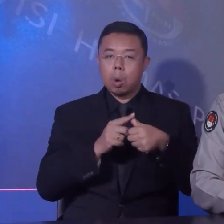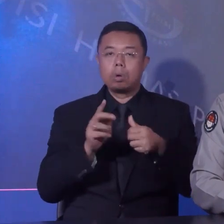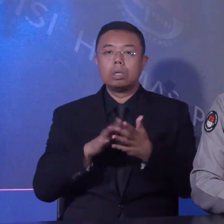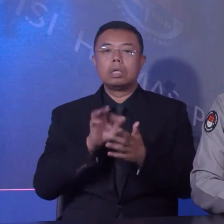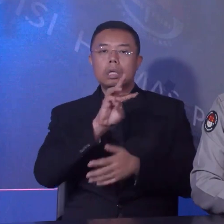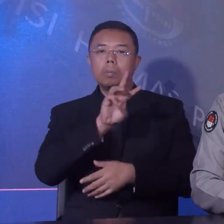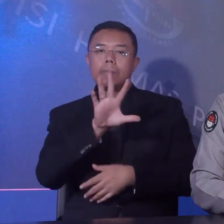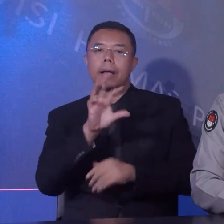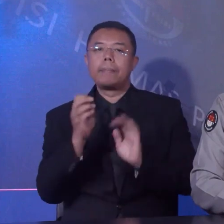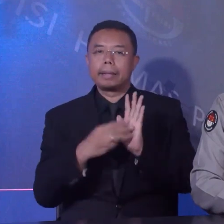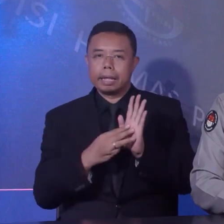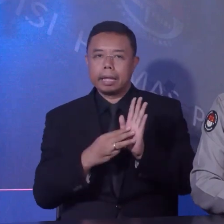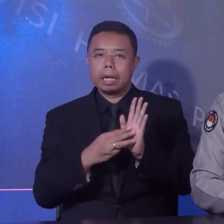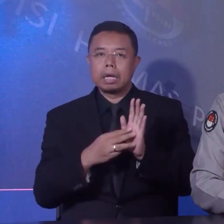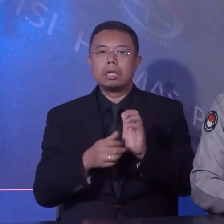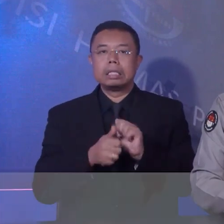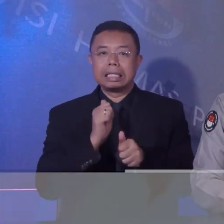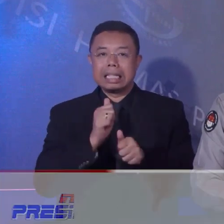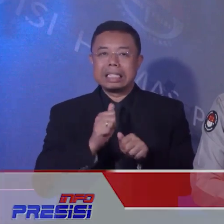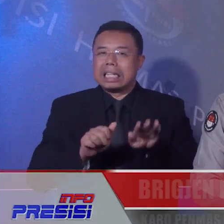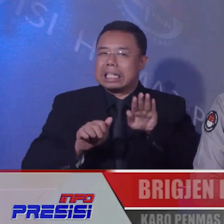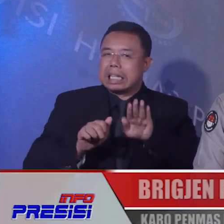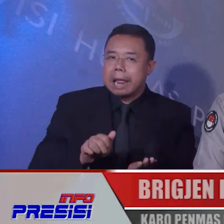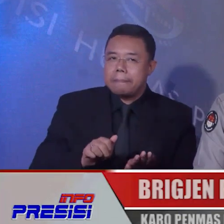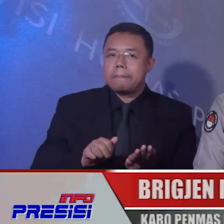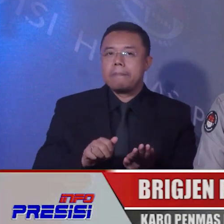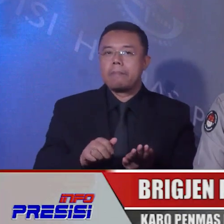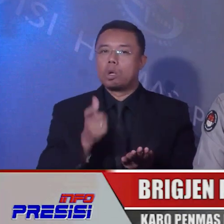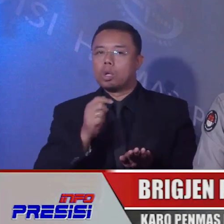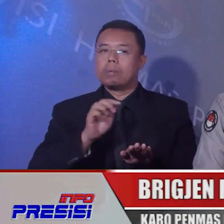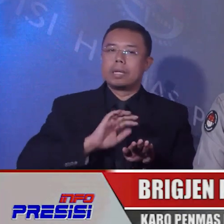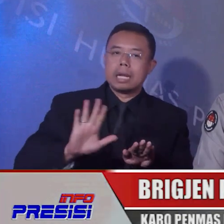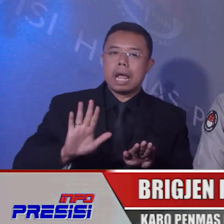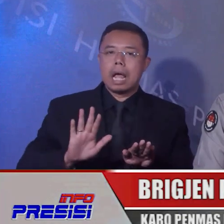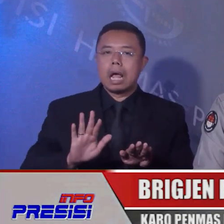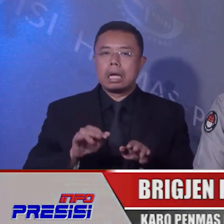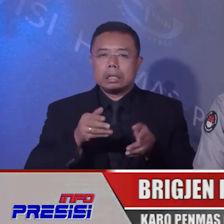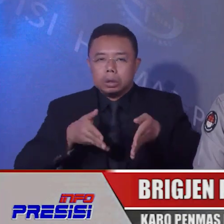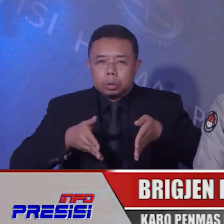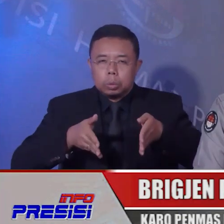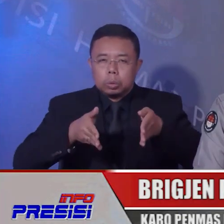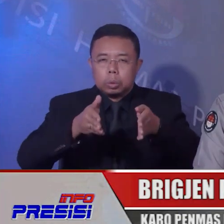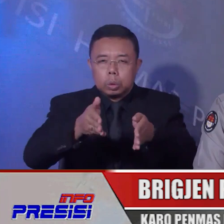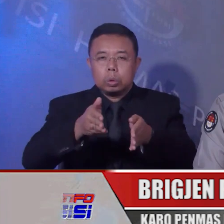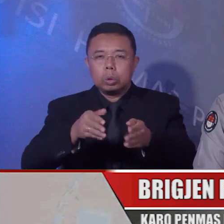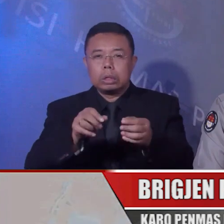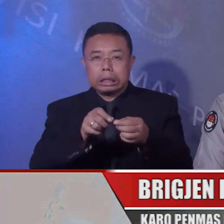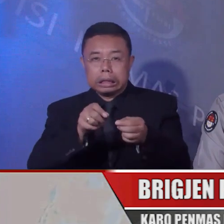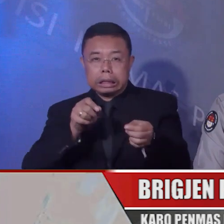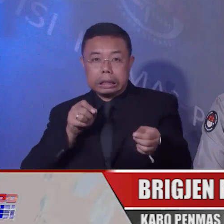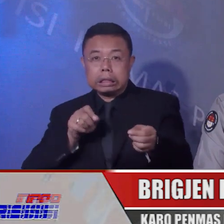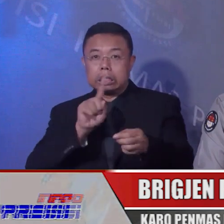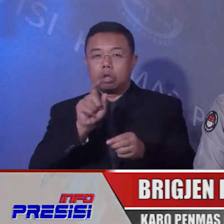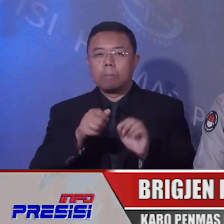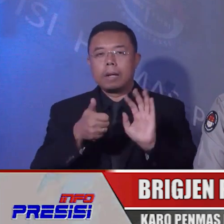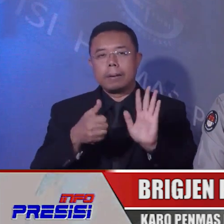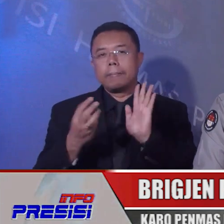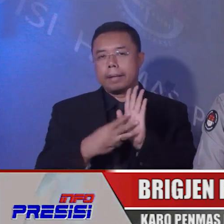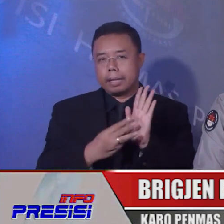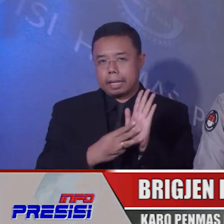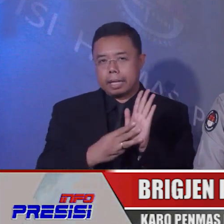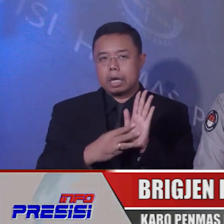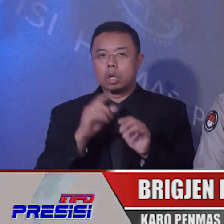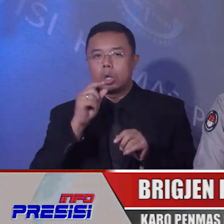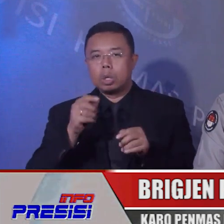35 meter uji reaksi rem menghindar panjang lintasan lurus yaitu 1,6 meter